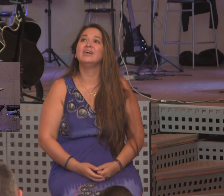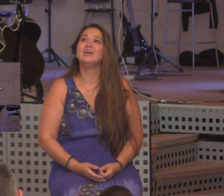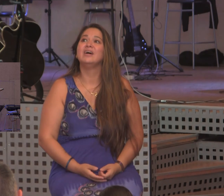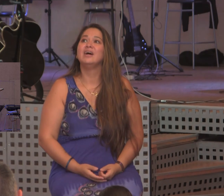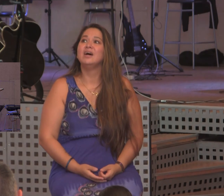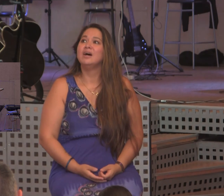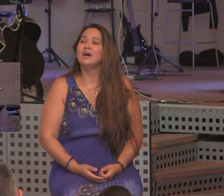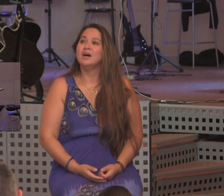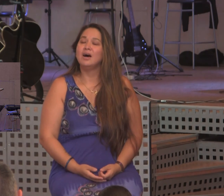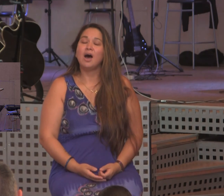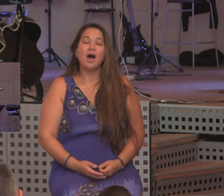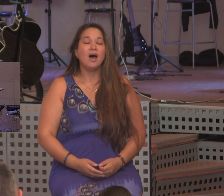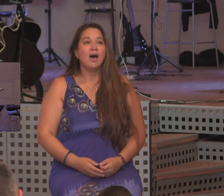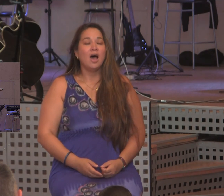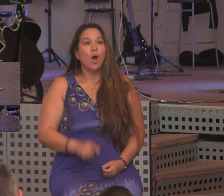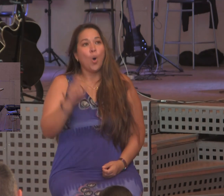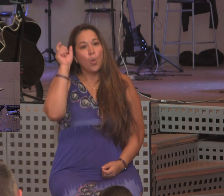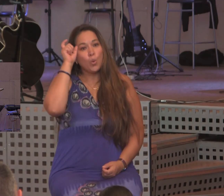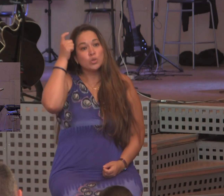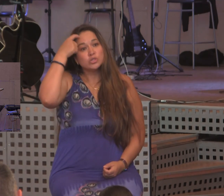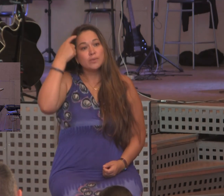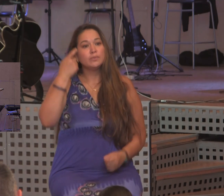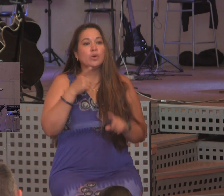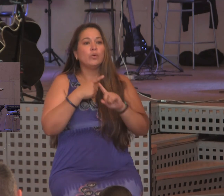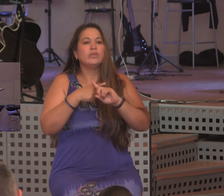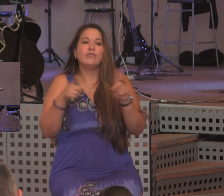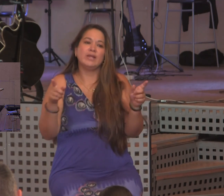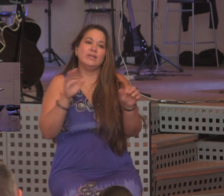totalmente del seguir? Las ovejas,